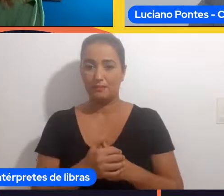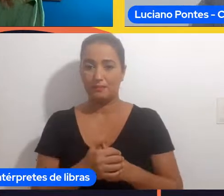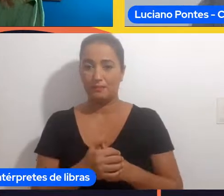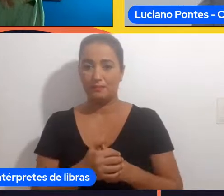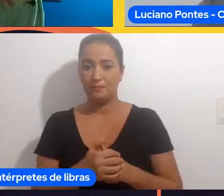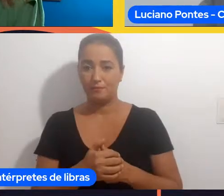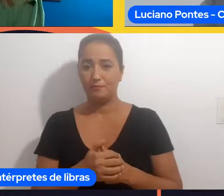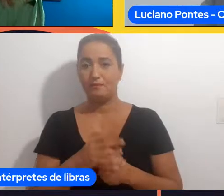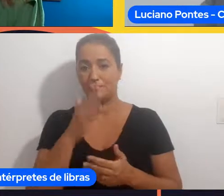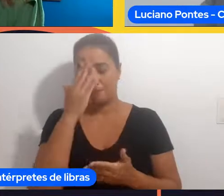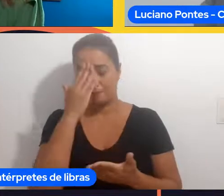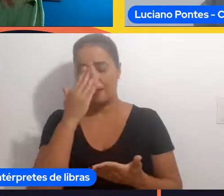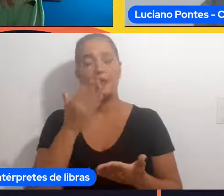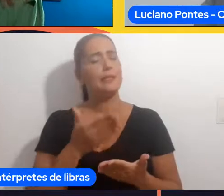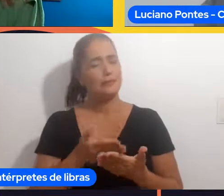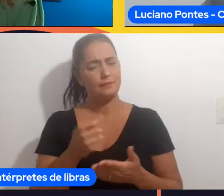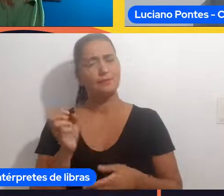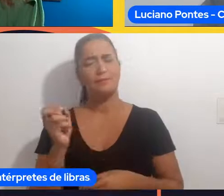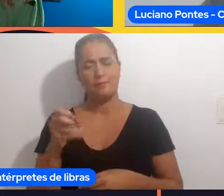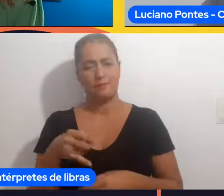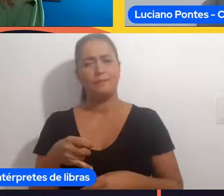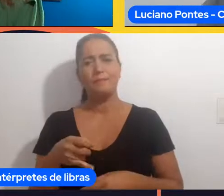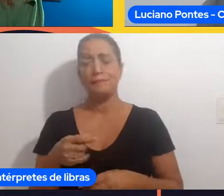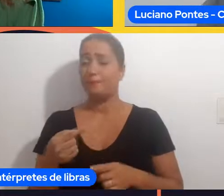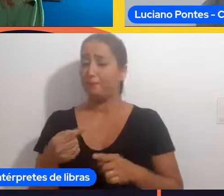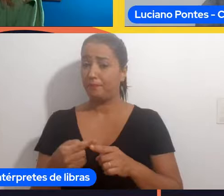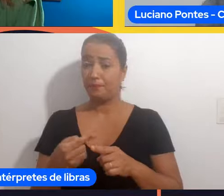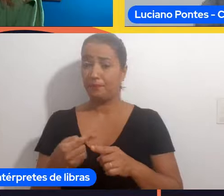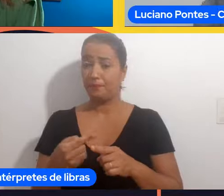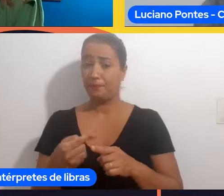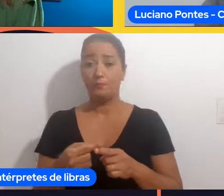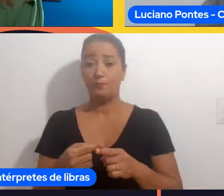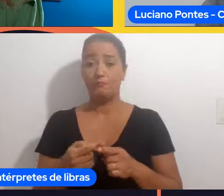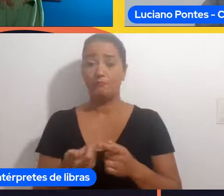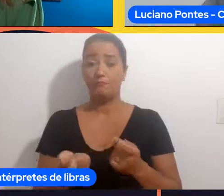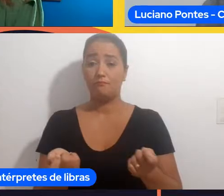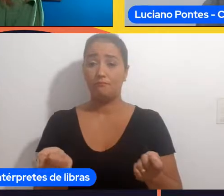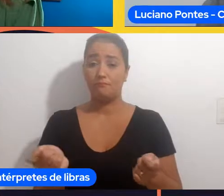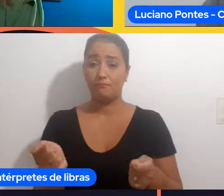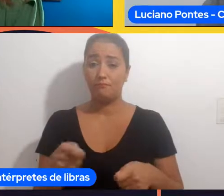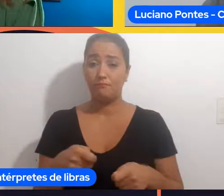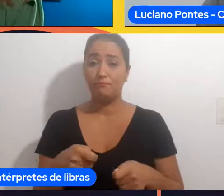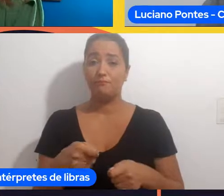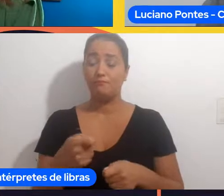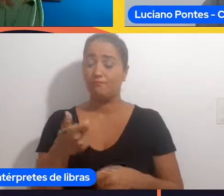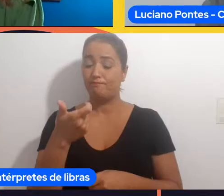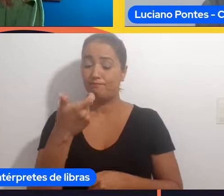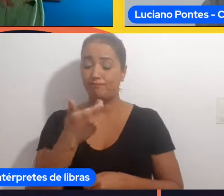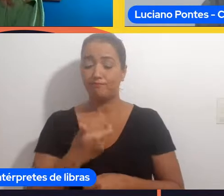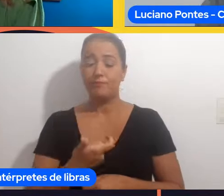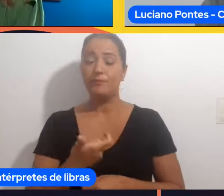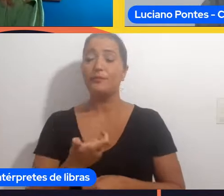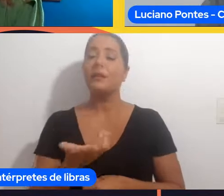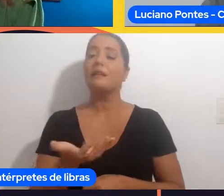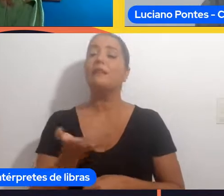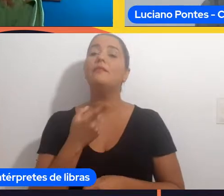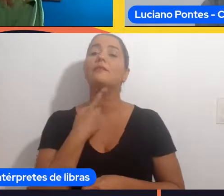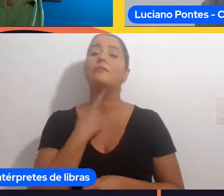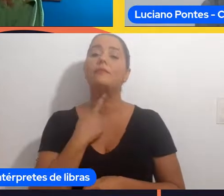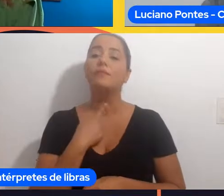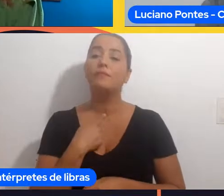Acredito. Acredito porque ele permite o sujeito ser quem ele quiser ser,